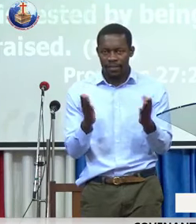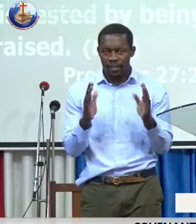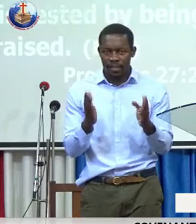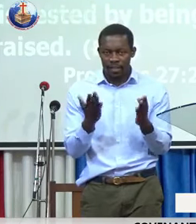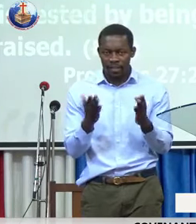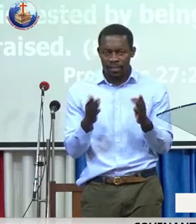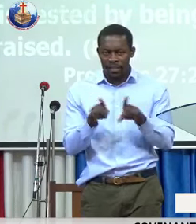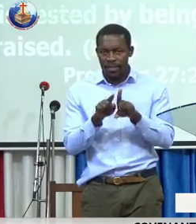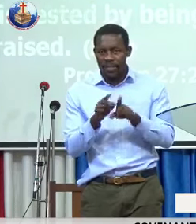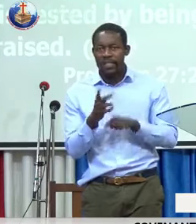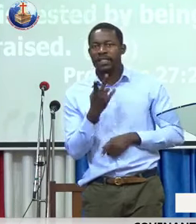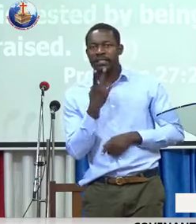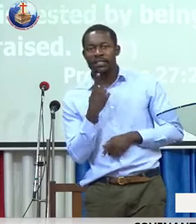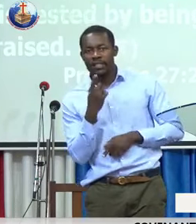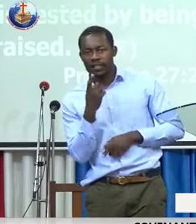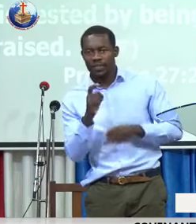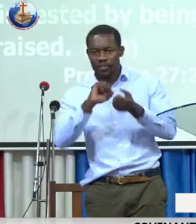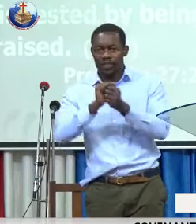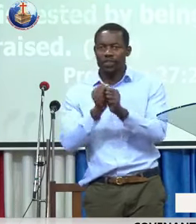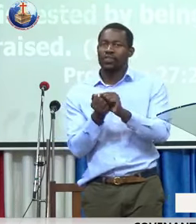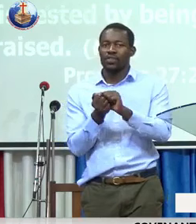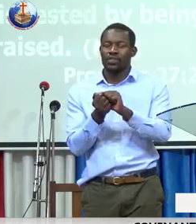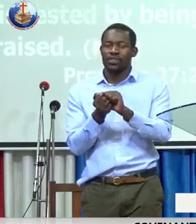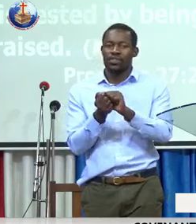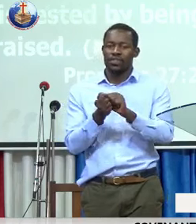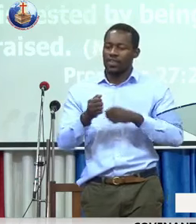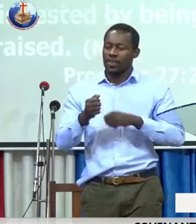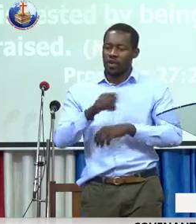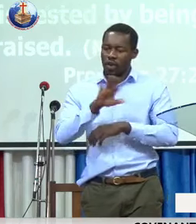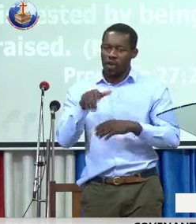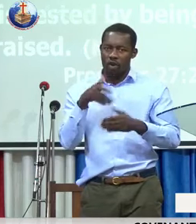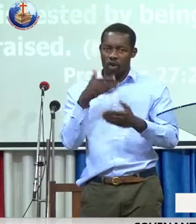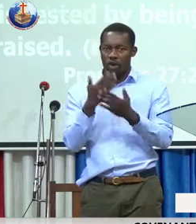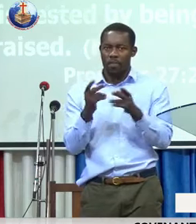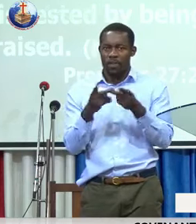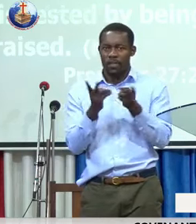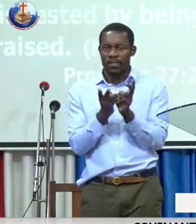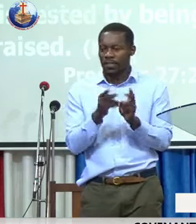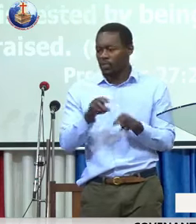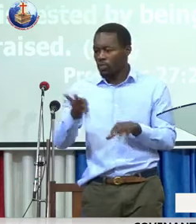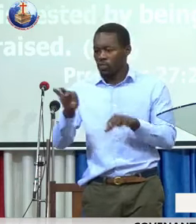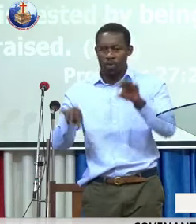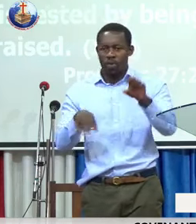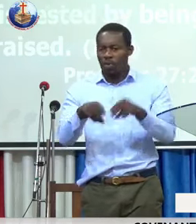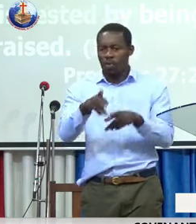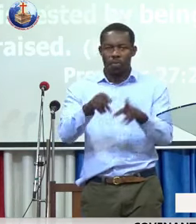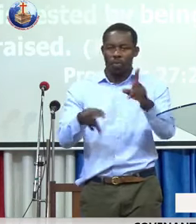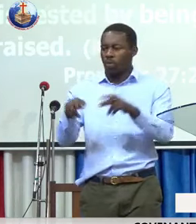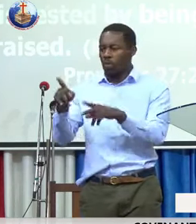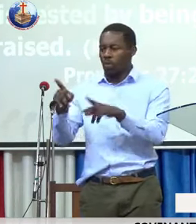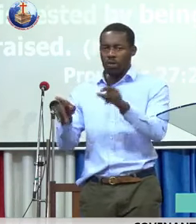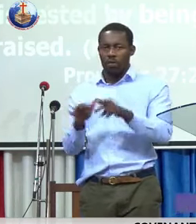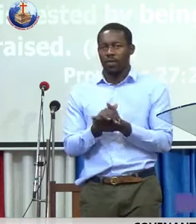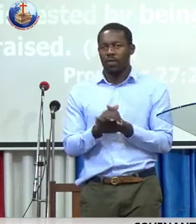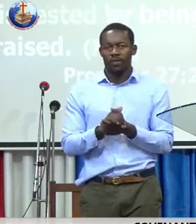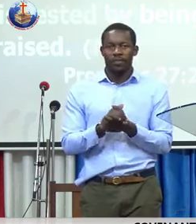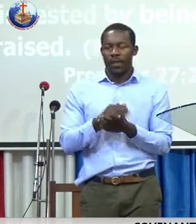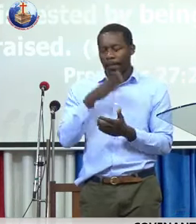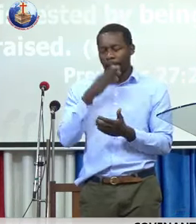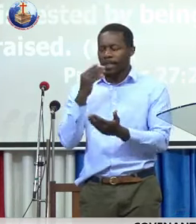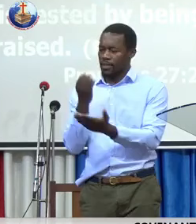discernible change everywhere we go. Ya kwamba kuna mabadiliko ambayo yanaweza onekana, yanaweza dhihirika,